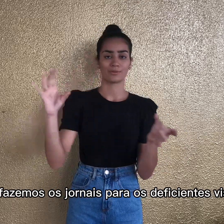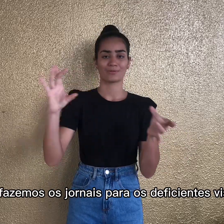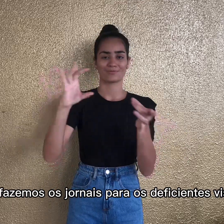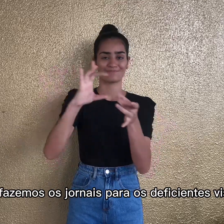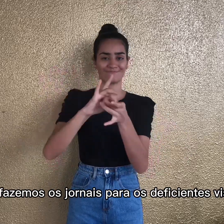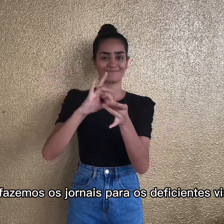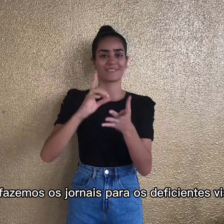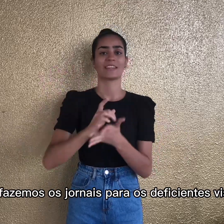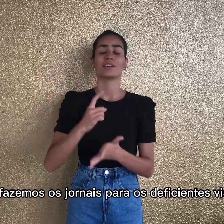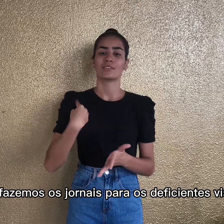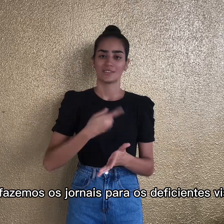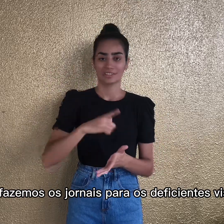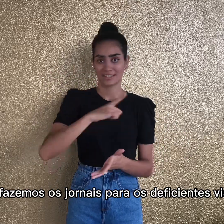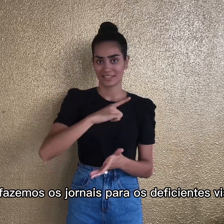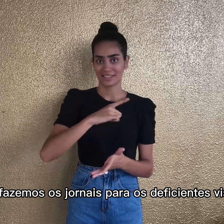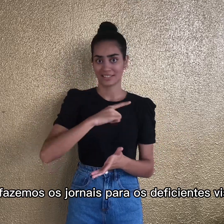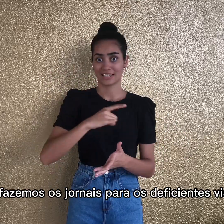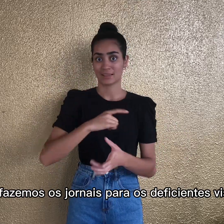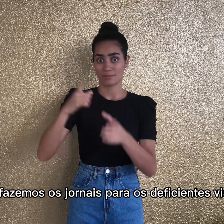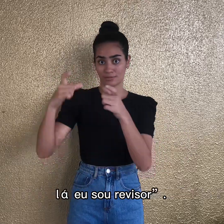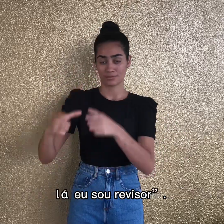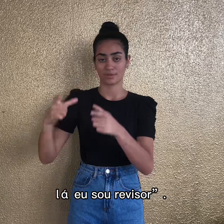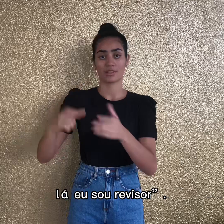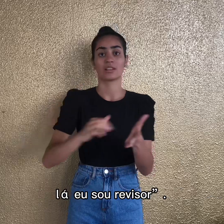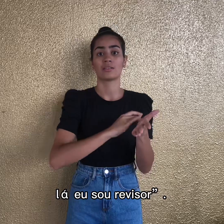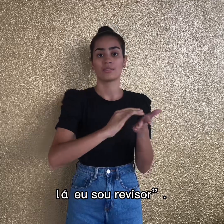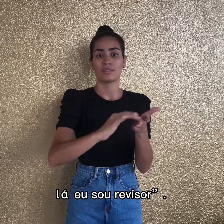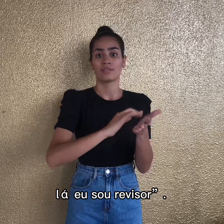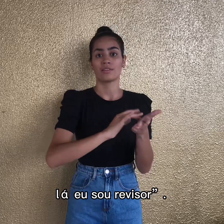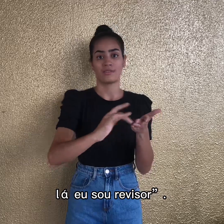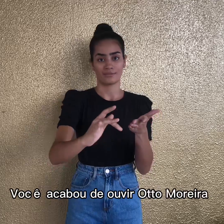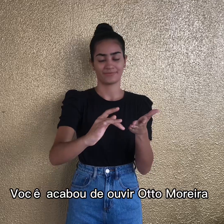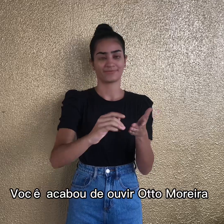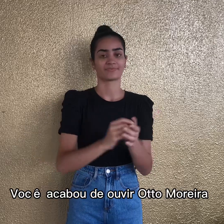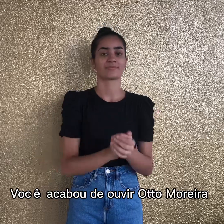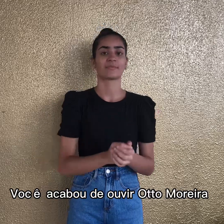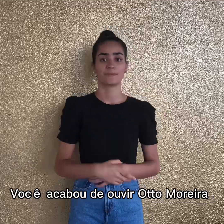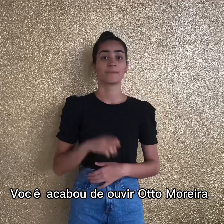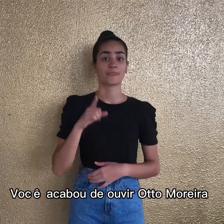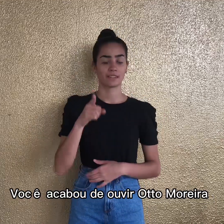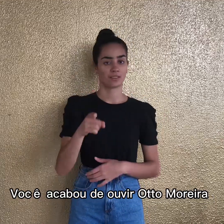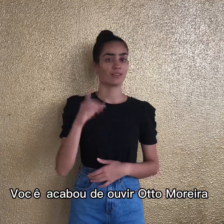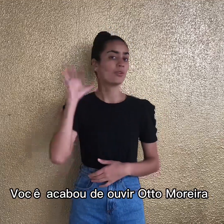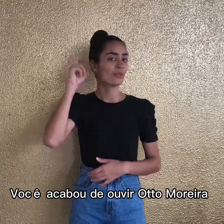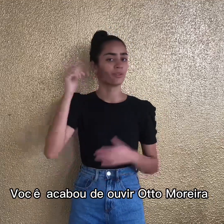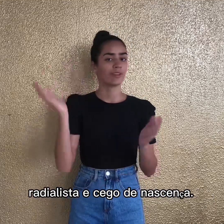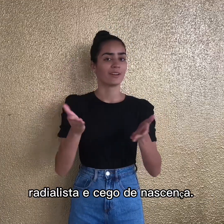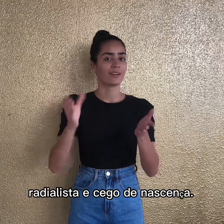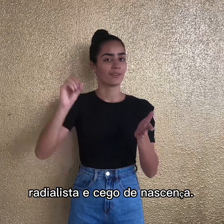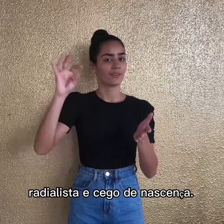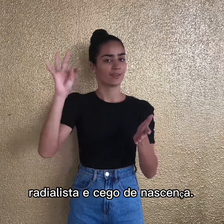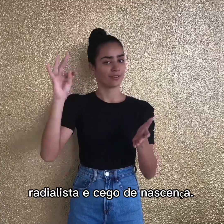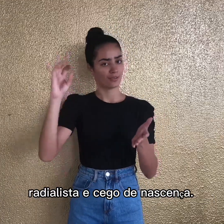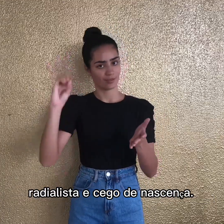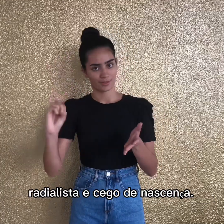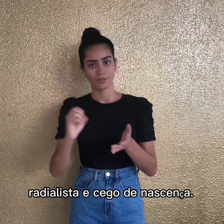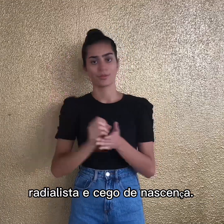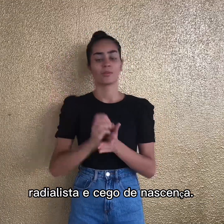fazemos os jornais para os deficientes visuais. Lá eu sou revisor. Você acabou de ouvir Otto Moreira, radialista e cego